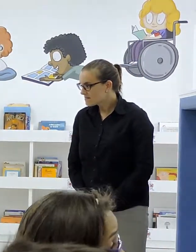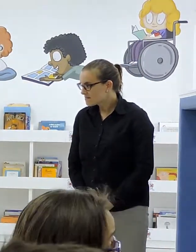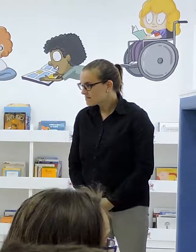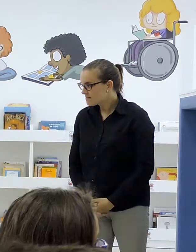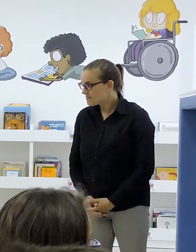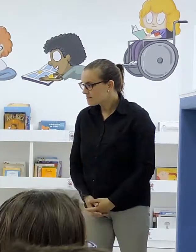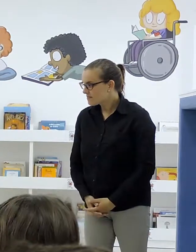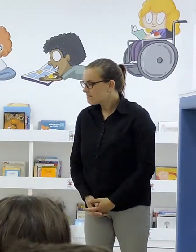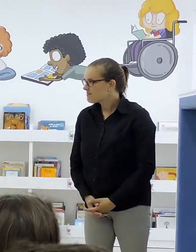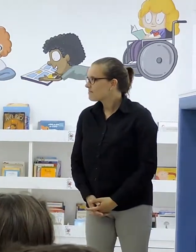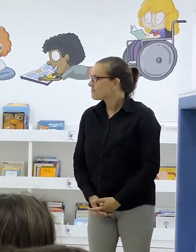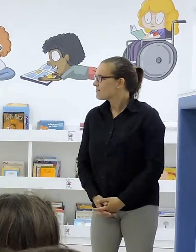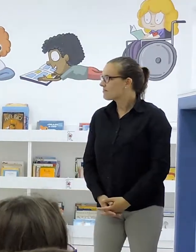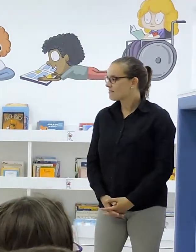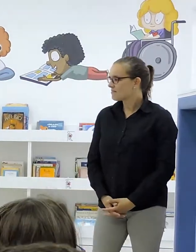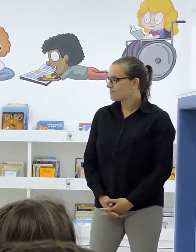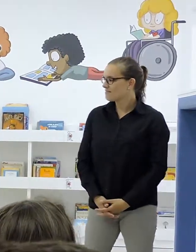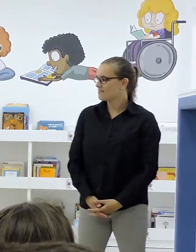Necesito esas risas.